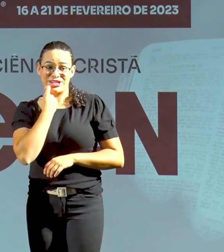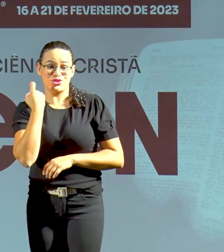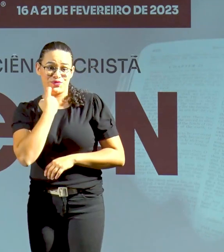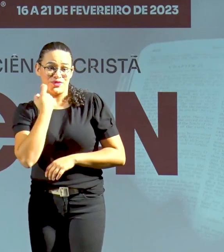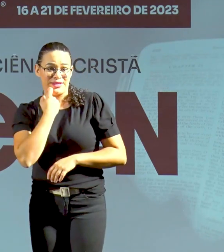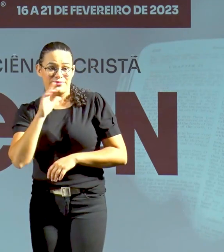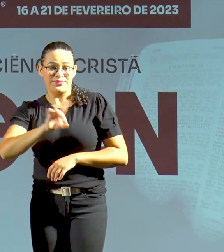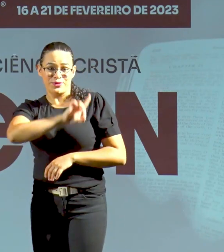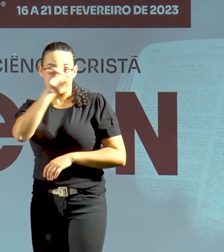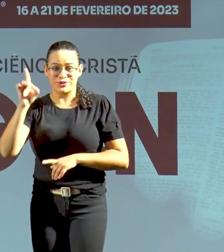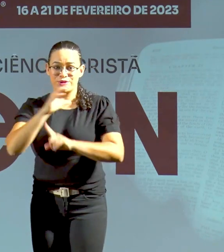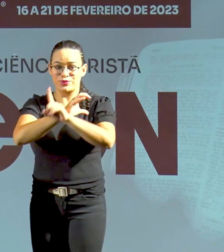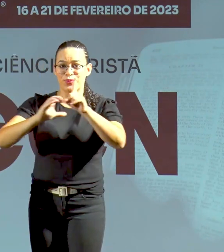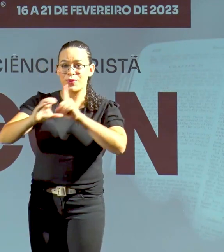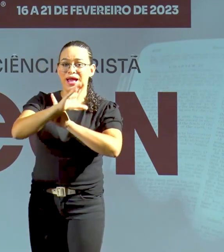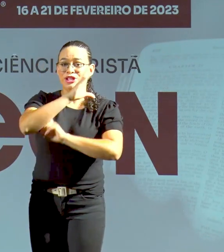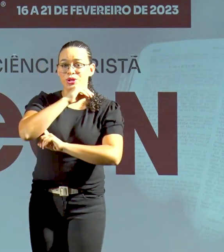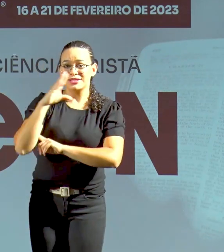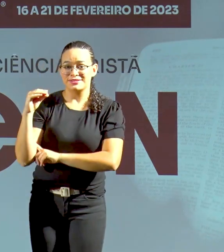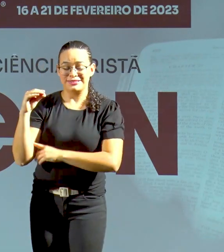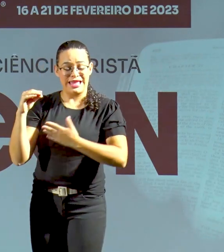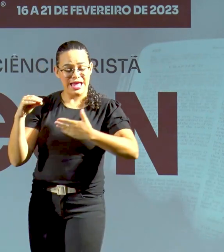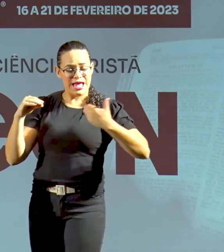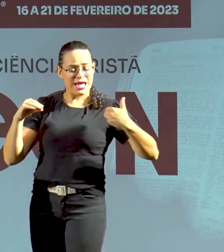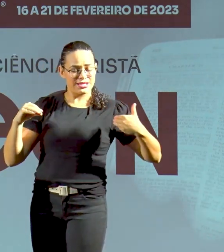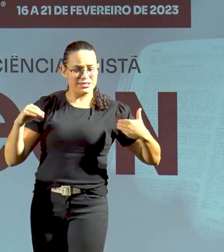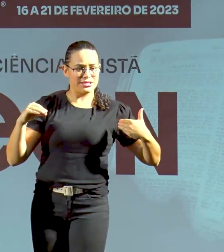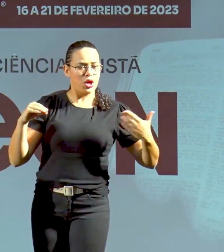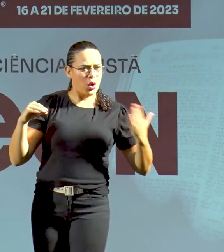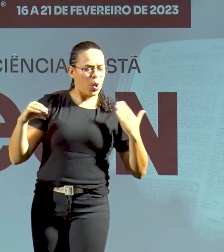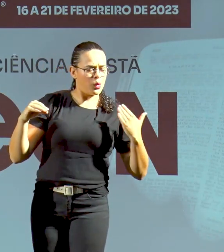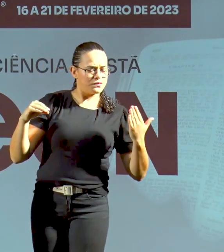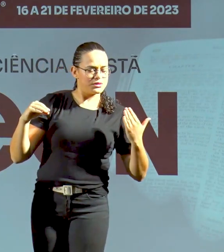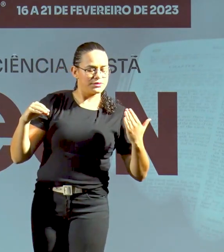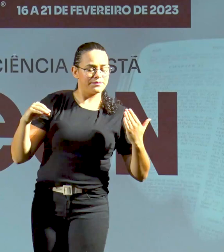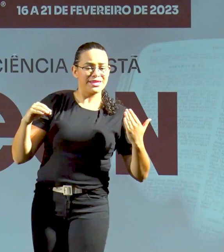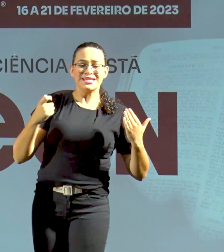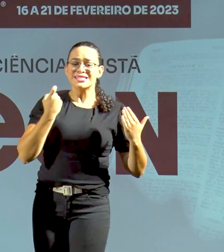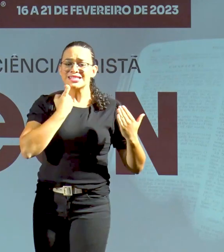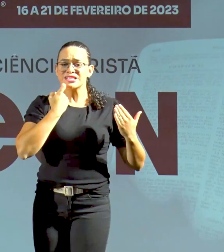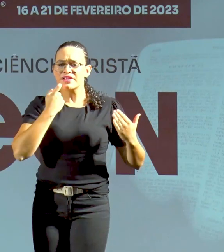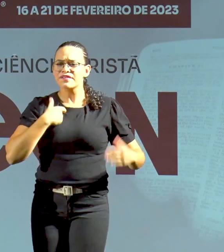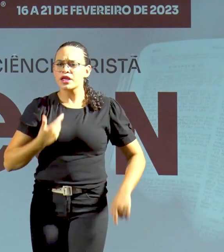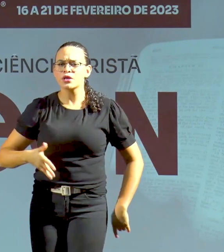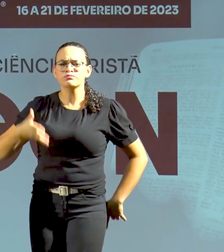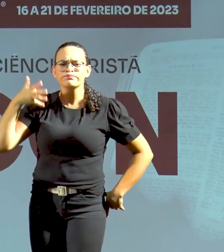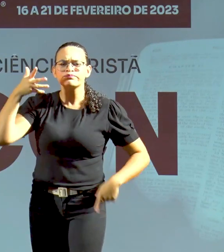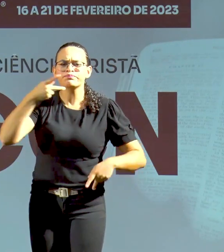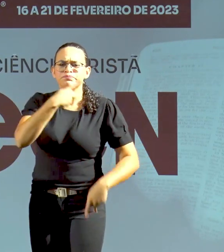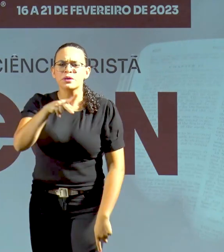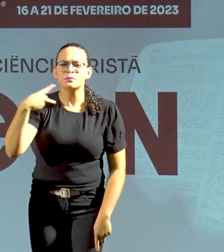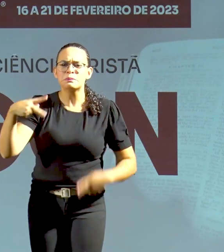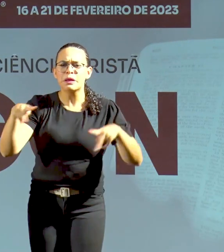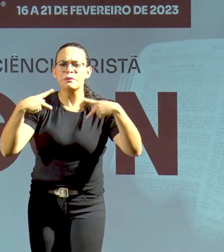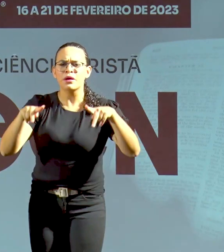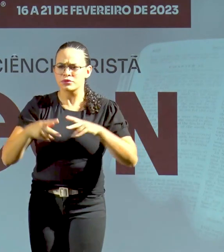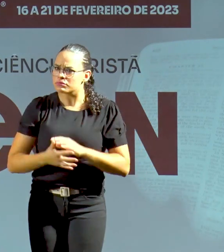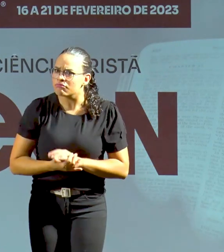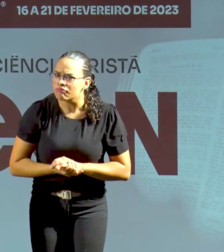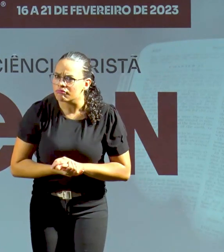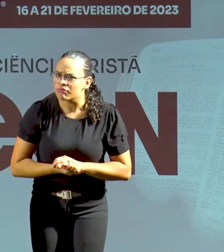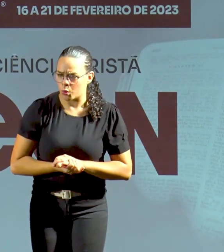de adolescentes conversei com ele no começo da semana sexta-feira eu tô no nosso encontro de adolescente eu tô pregando eu olho e falei assim mas não é possível